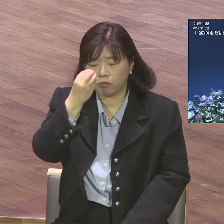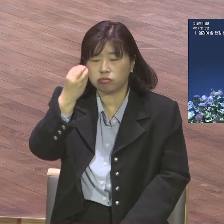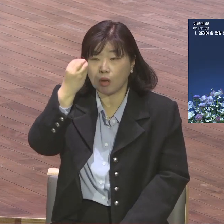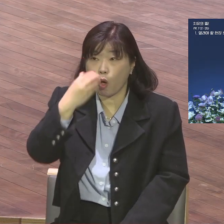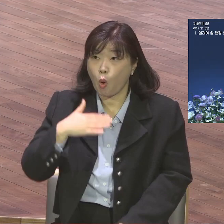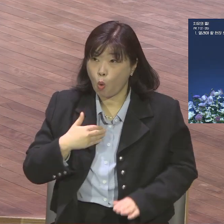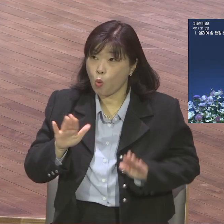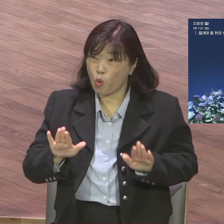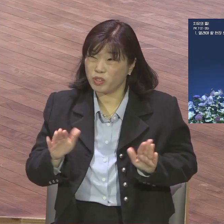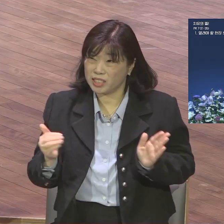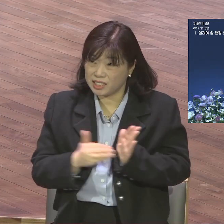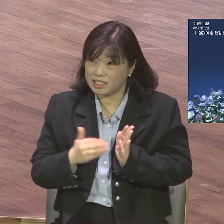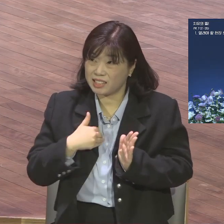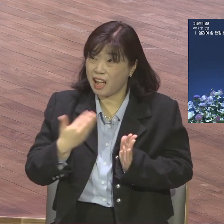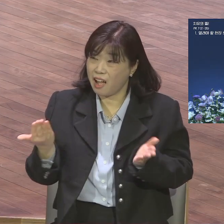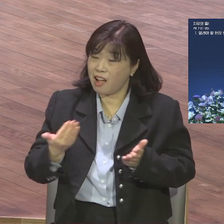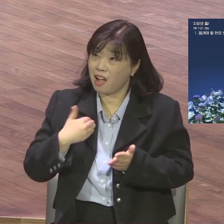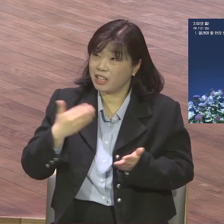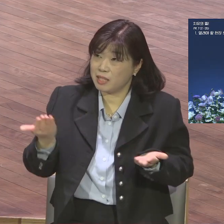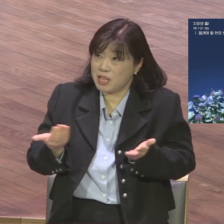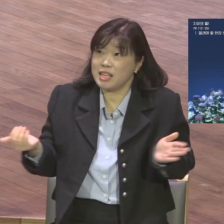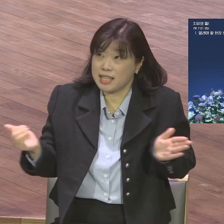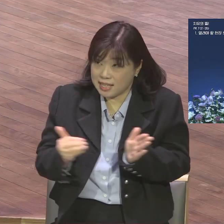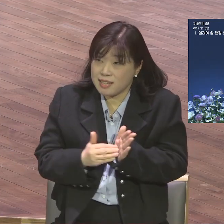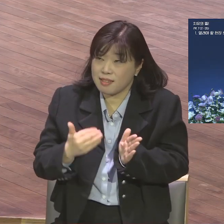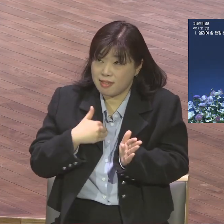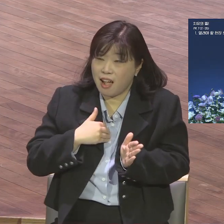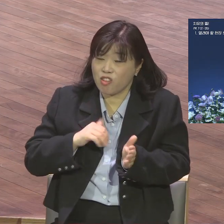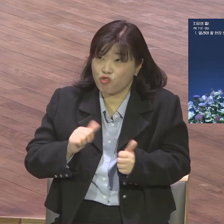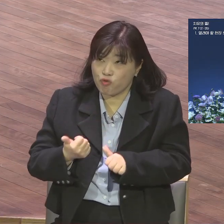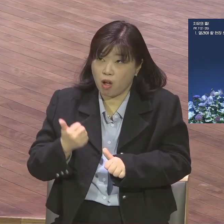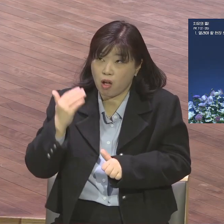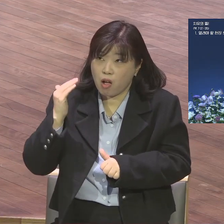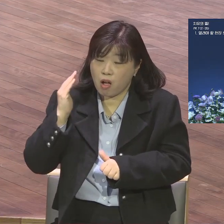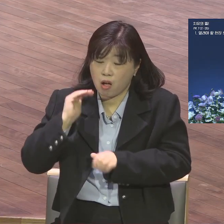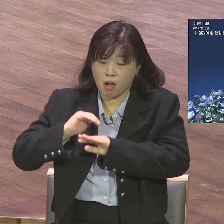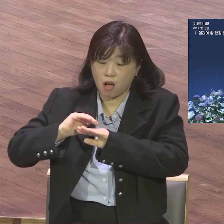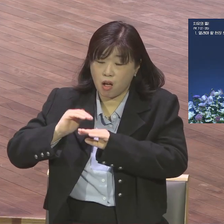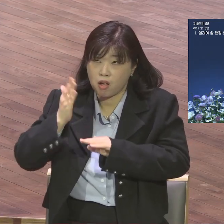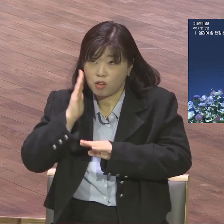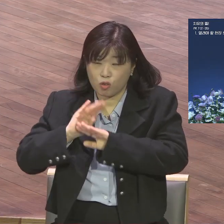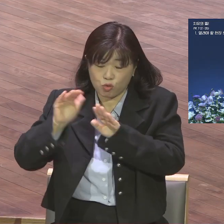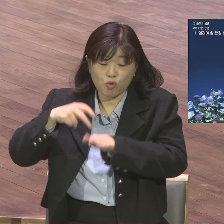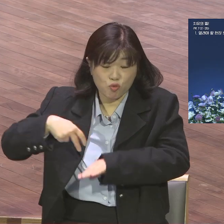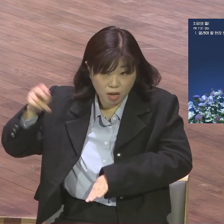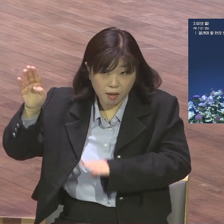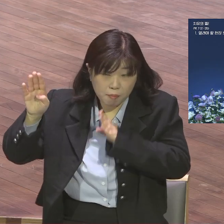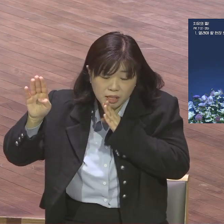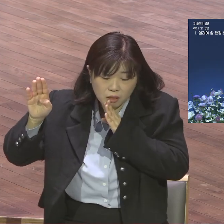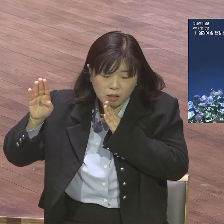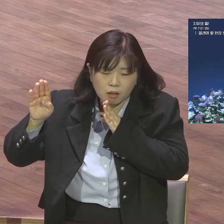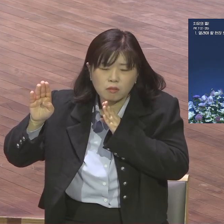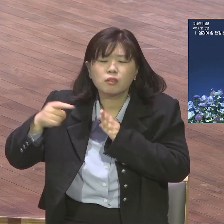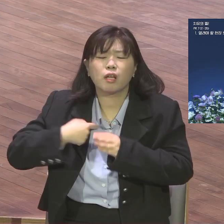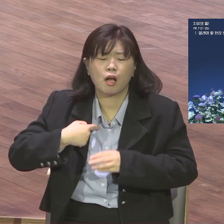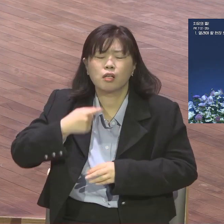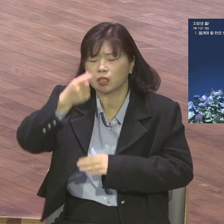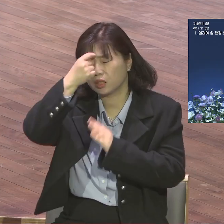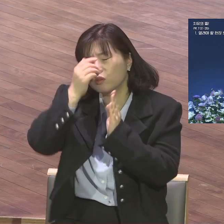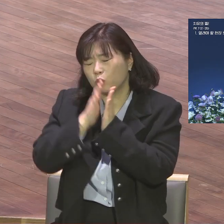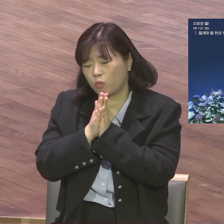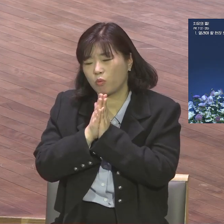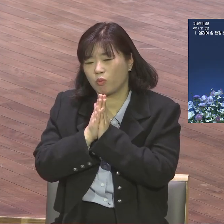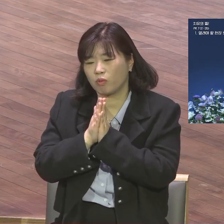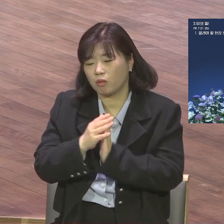오늘까지 뭐 오늘로 끝난다니까. 바락을 해도 소용없어요. 하나님 시간도 따라가는 겁니다.